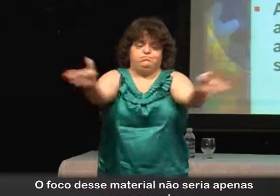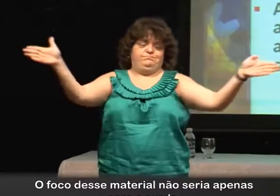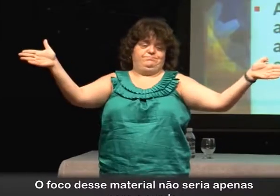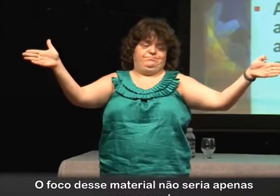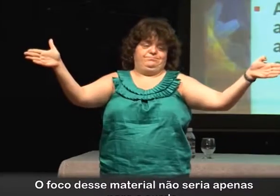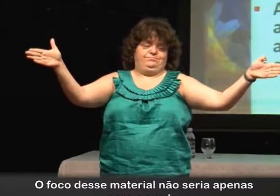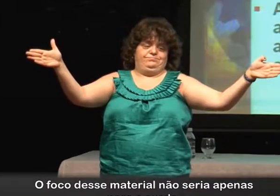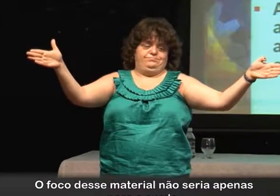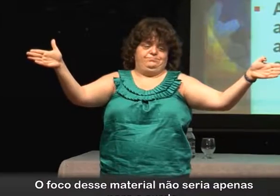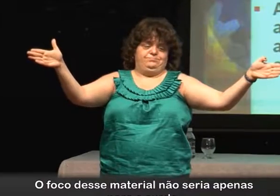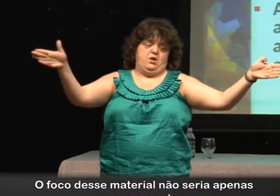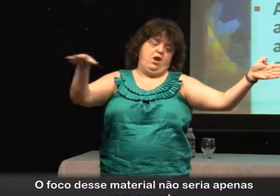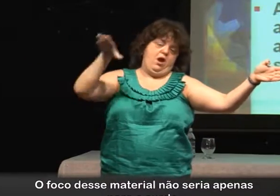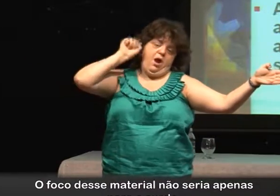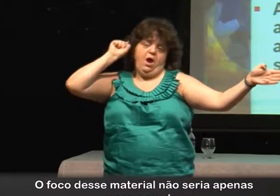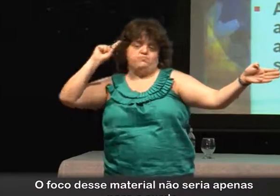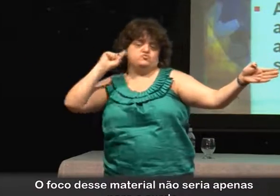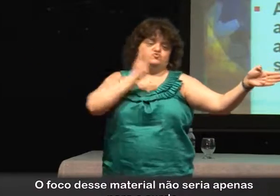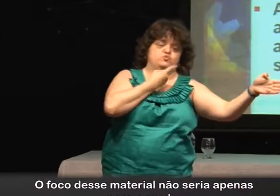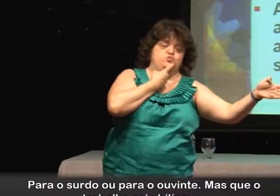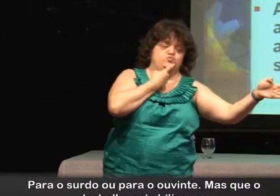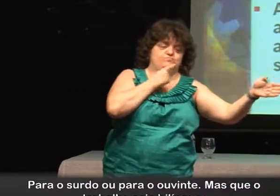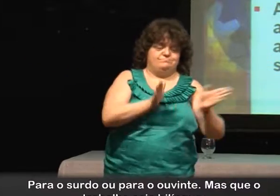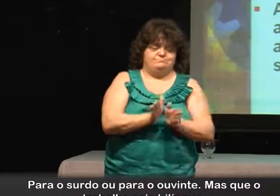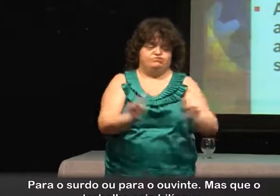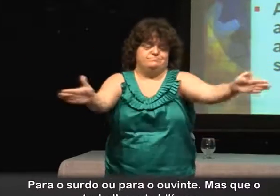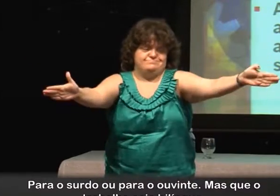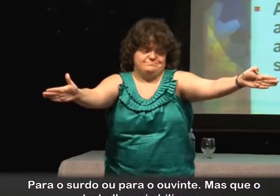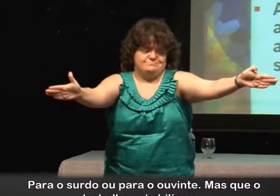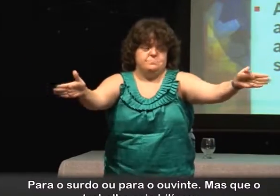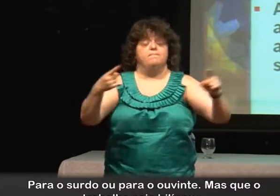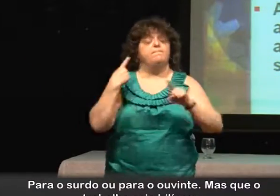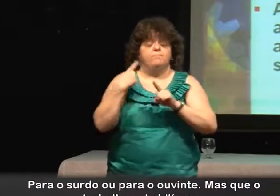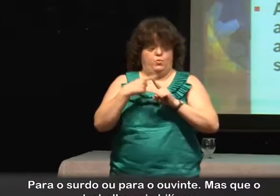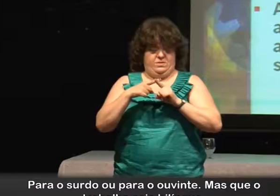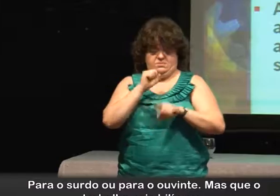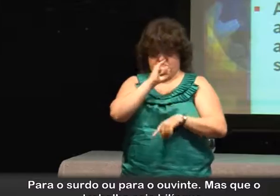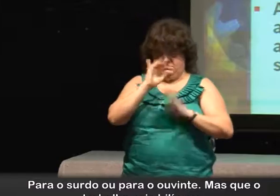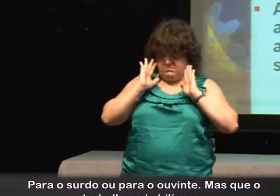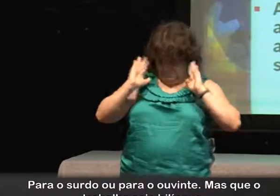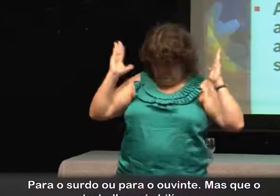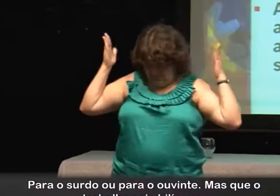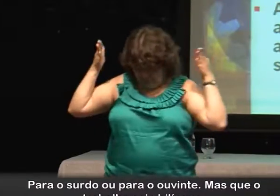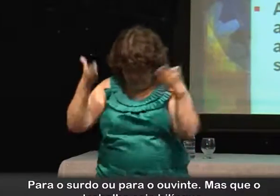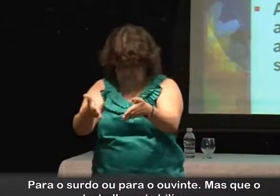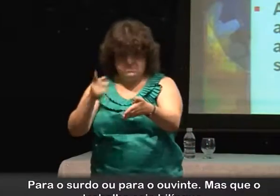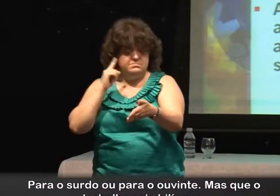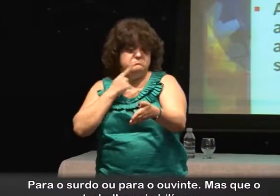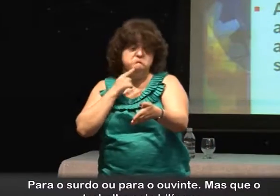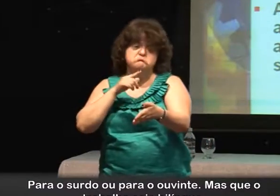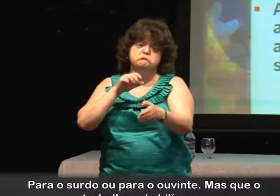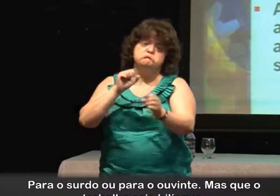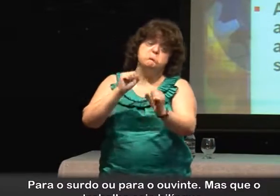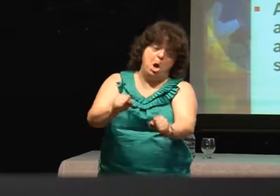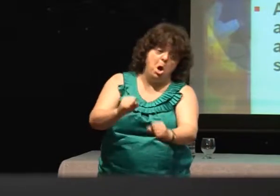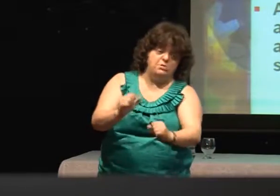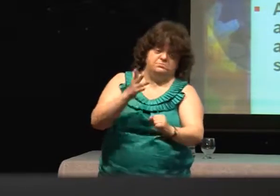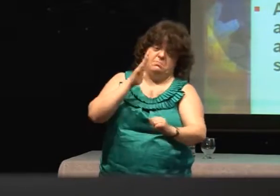material não seria apenas para o surdo ou para o ouvinte, mas que o trabalho seja um trabalho bilíngue.